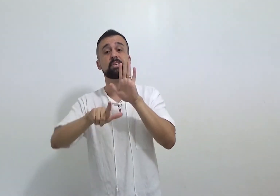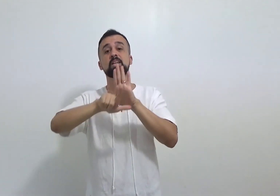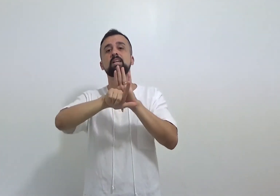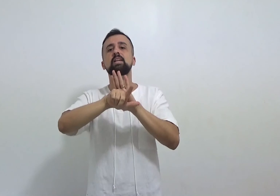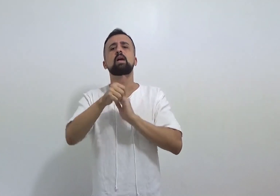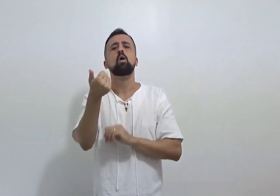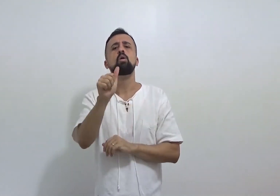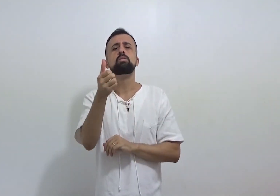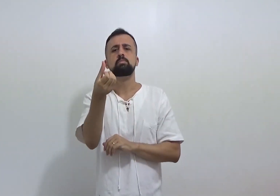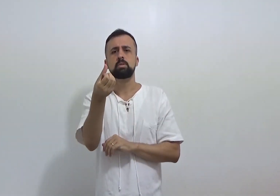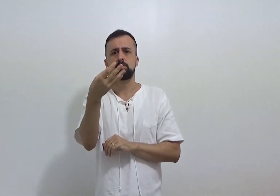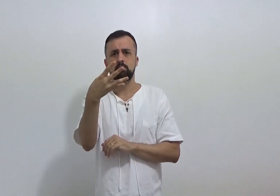área educacional.